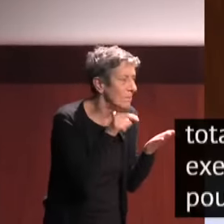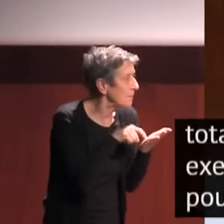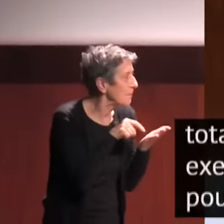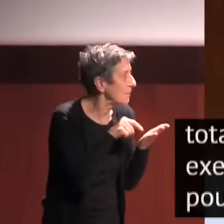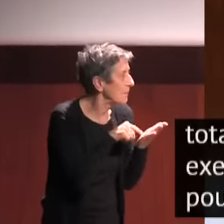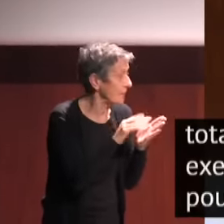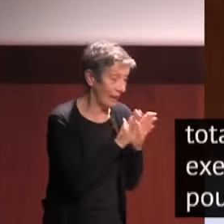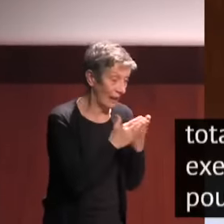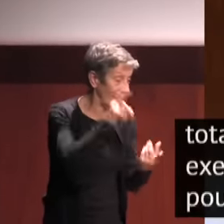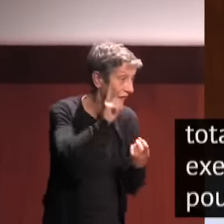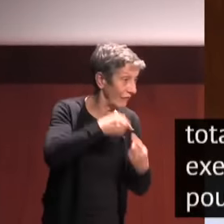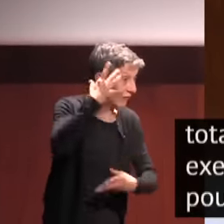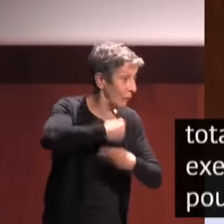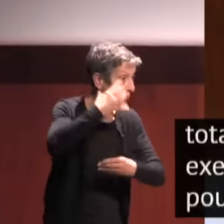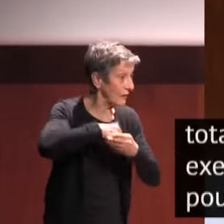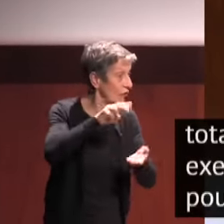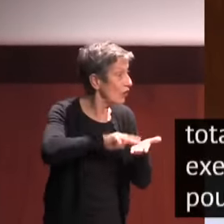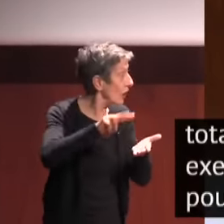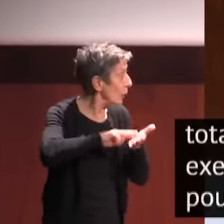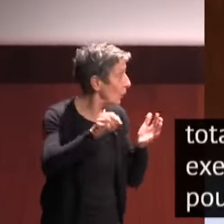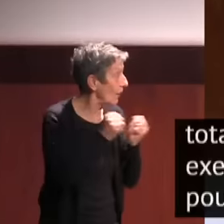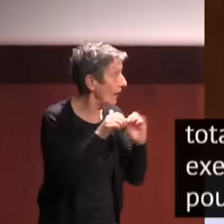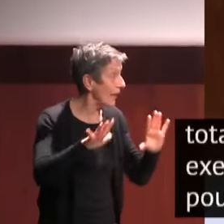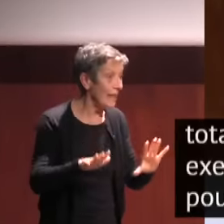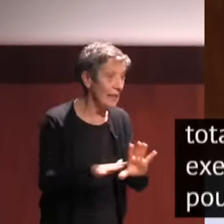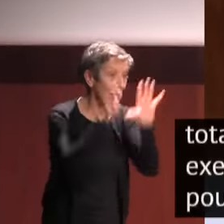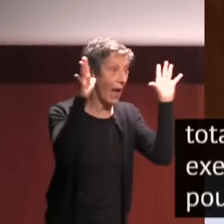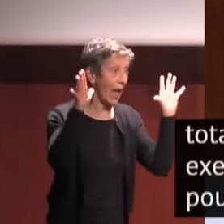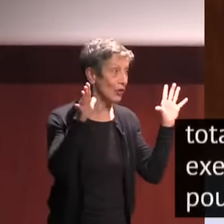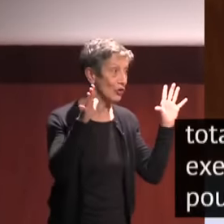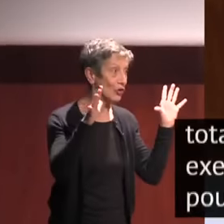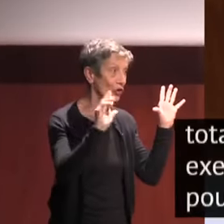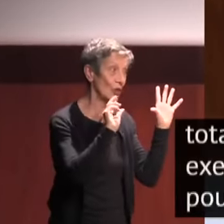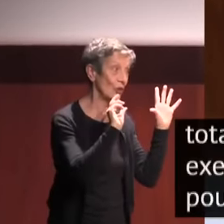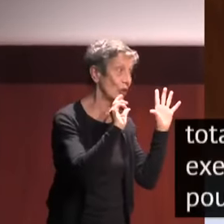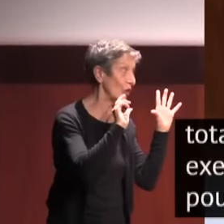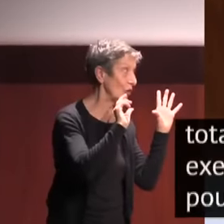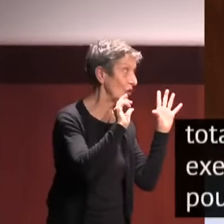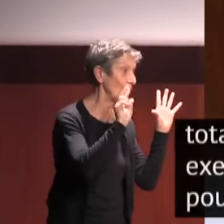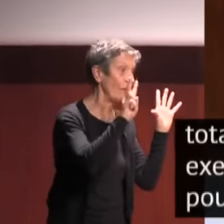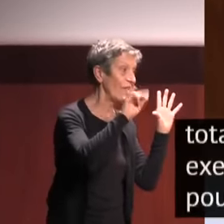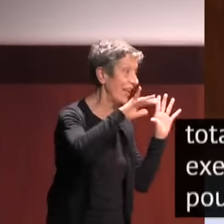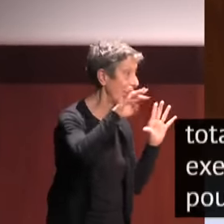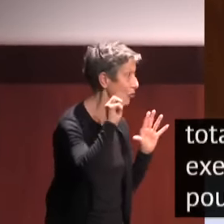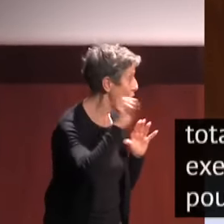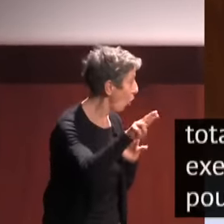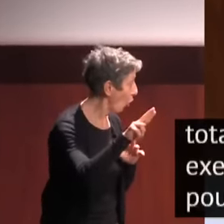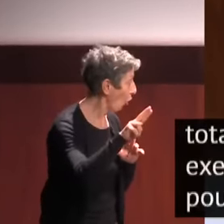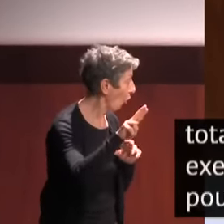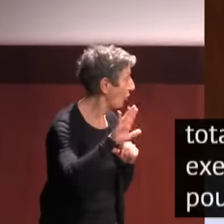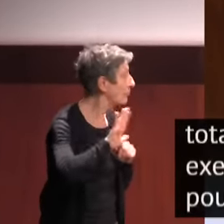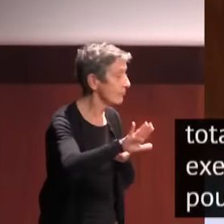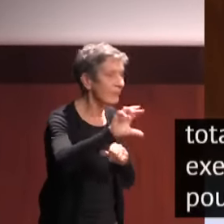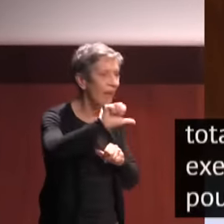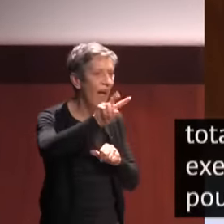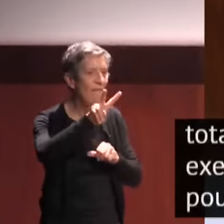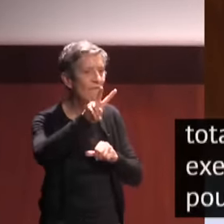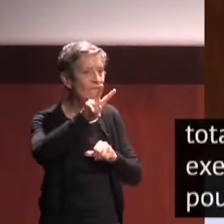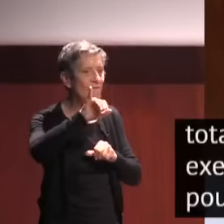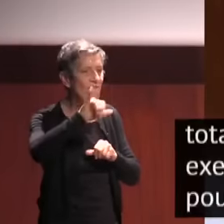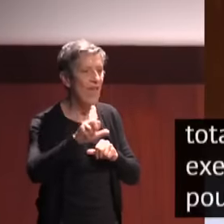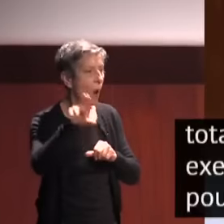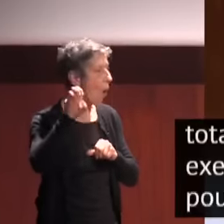livre d'apprentissage de la lecture avec cette petite image d'un certain Victor, Victor de l'Aveyron, où on